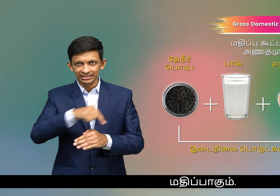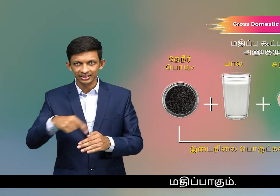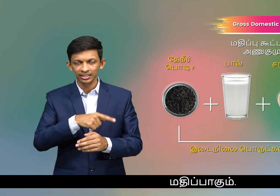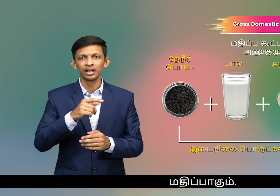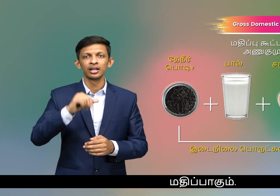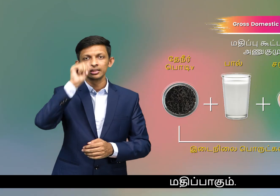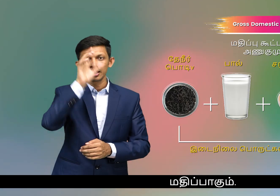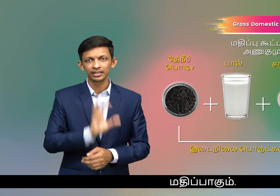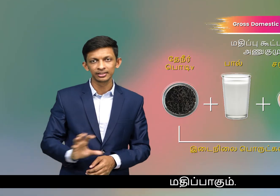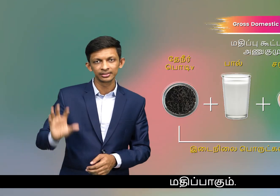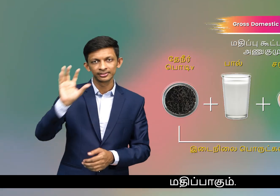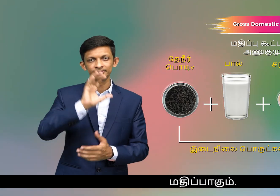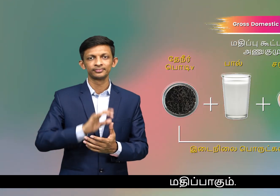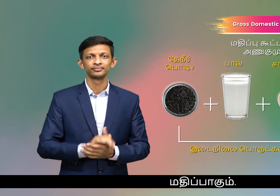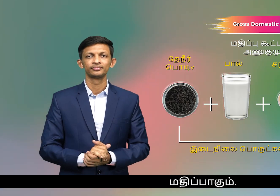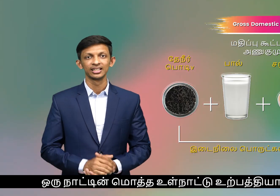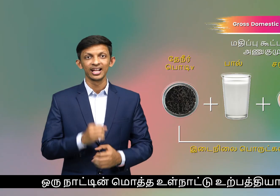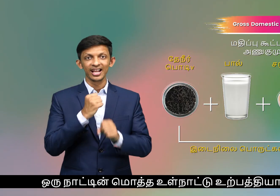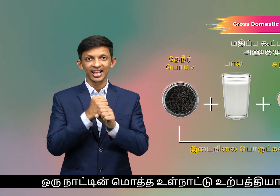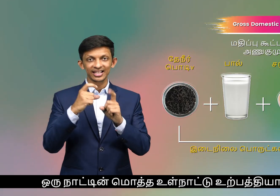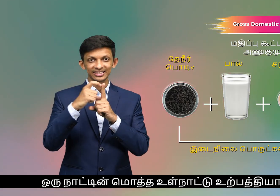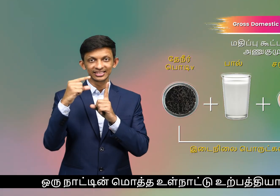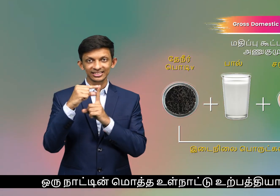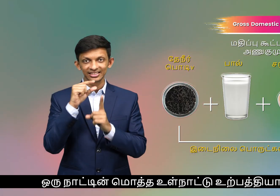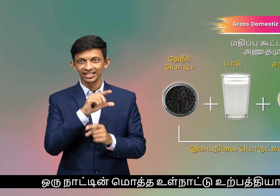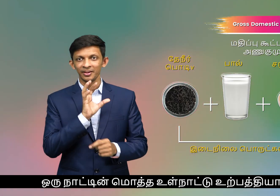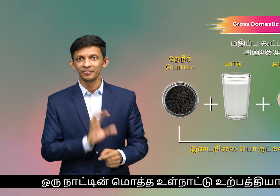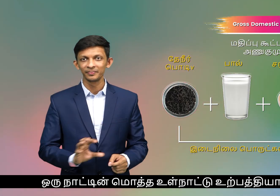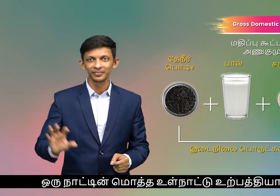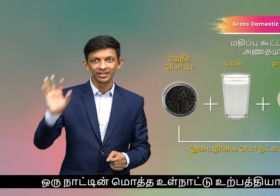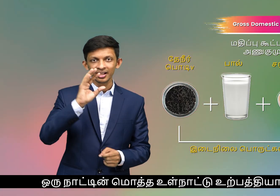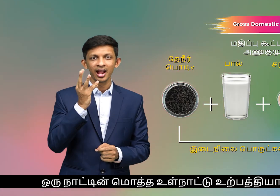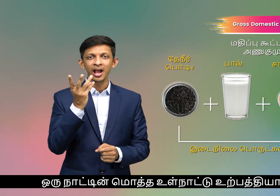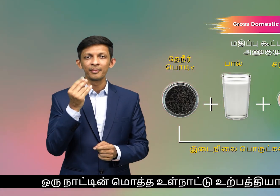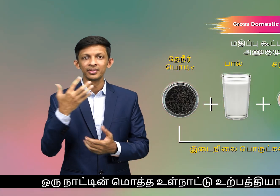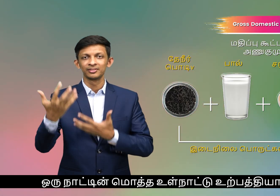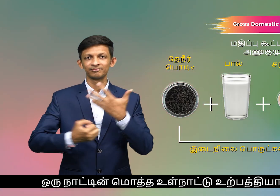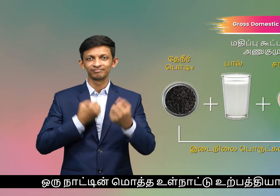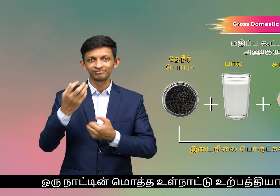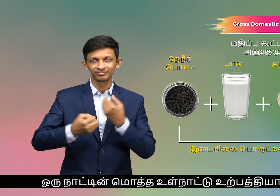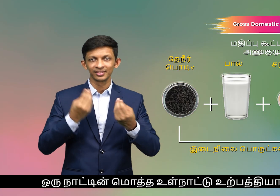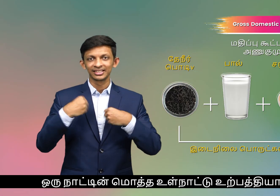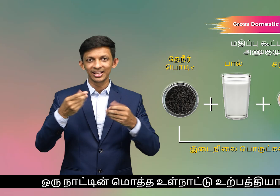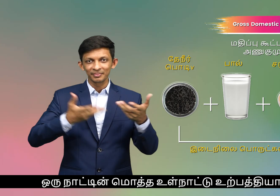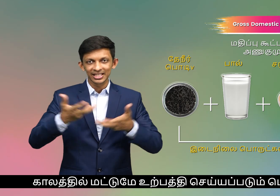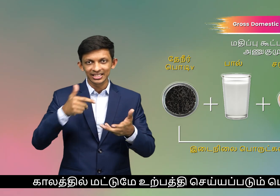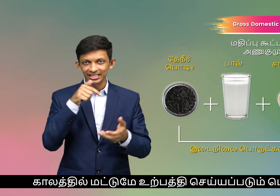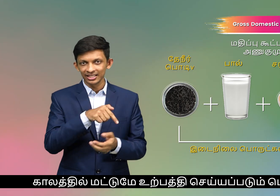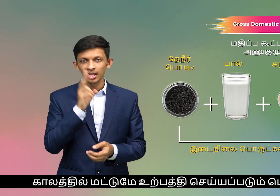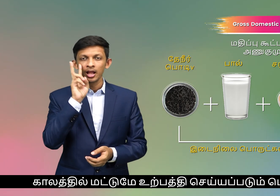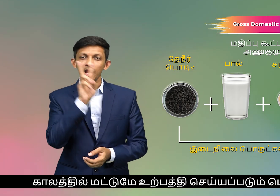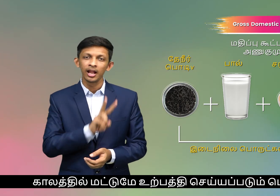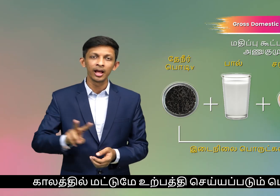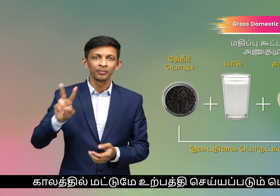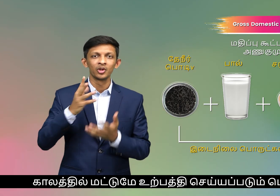ஒரு நாட்டின் மொத்த உள்நாட்டு உற்பத்தியானது குறிப்பிட்ட